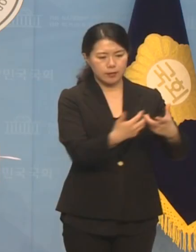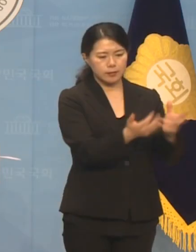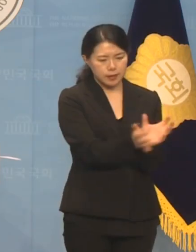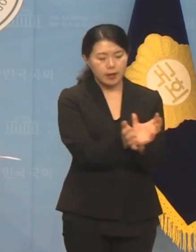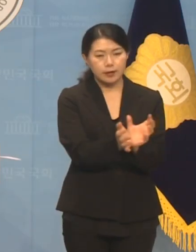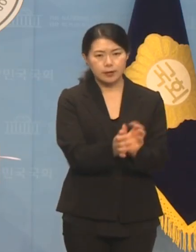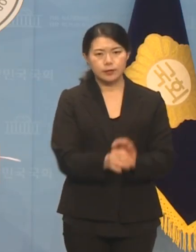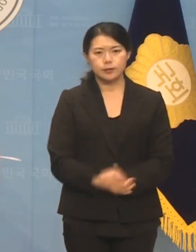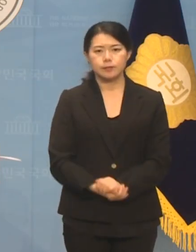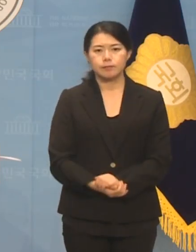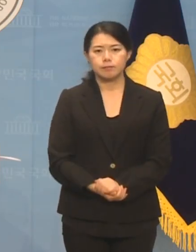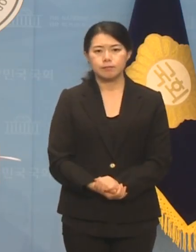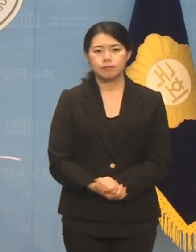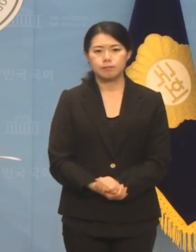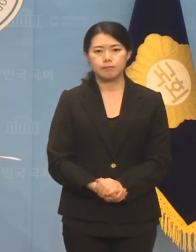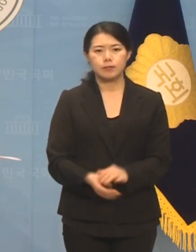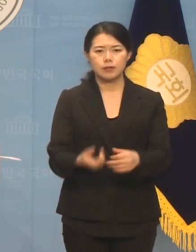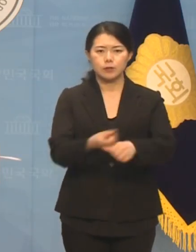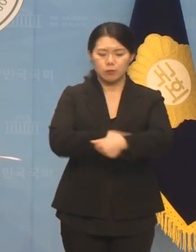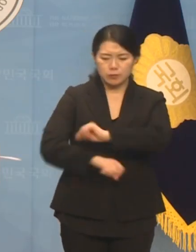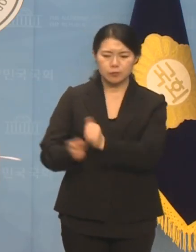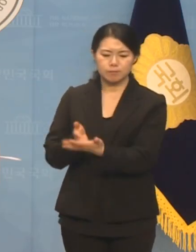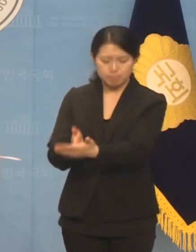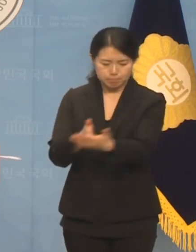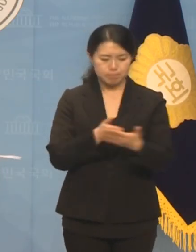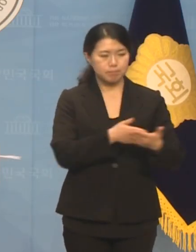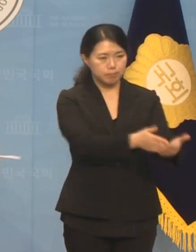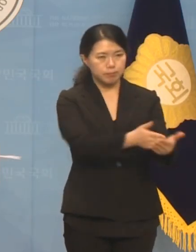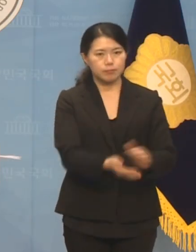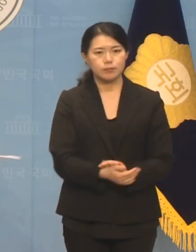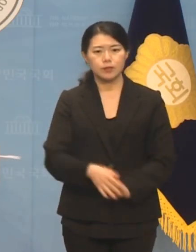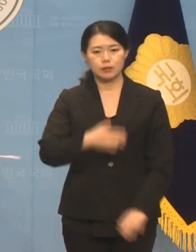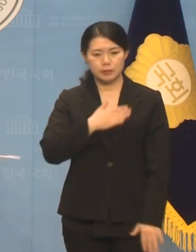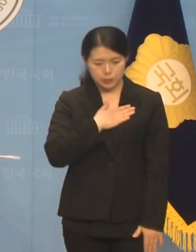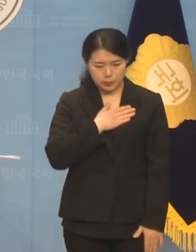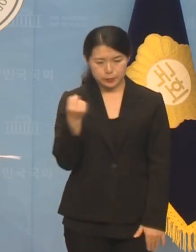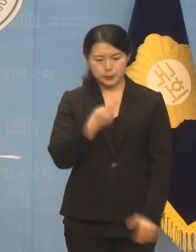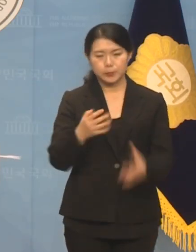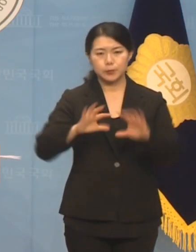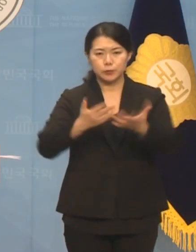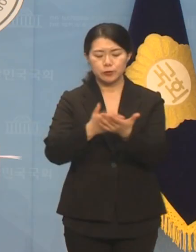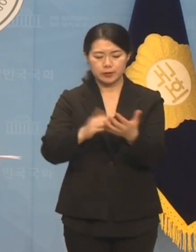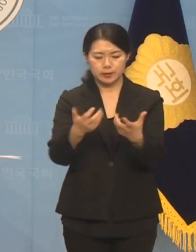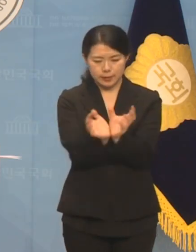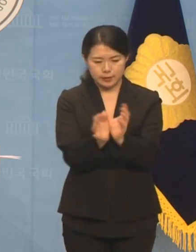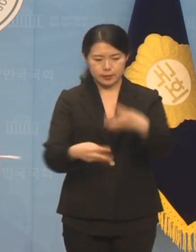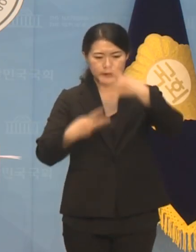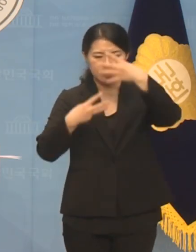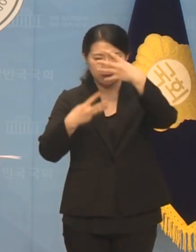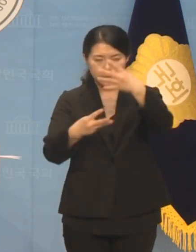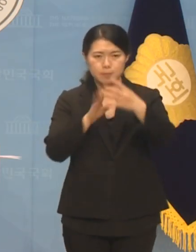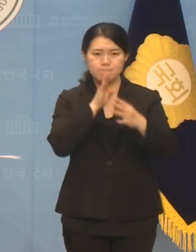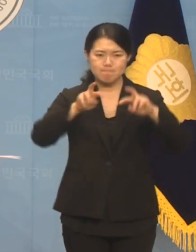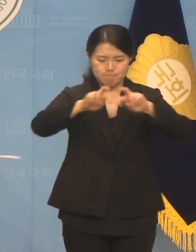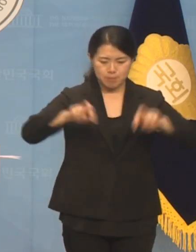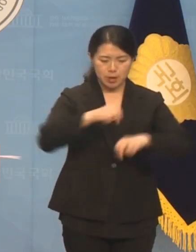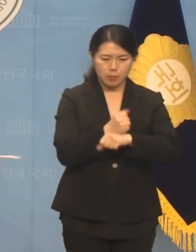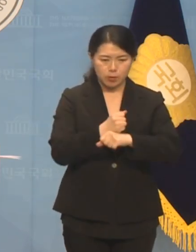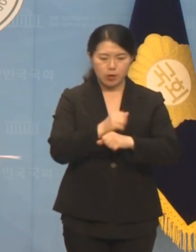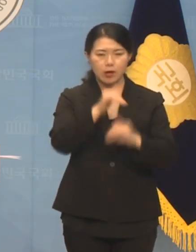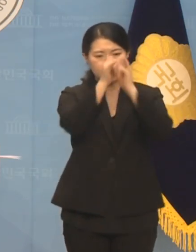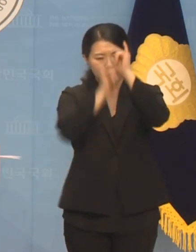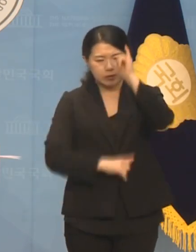교섭단체 양당에 적극적으로 촉구합니다. 저와 조국혁신당은 4.3의 진실을 밝히고 역사를 바로